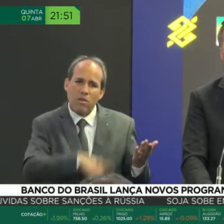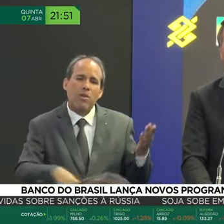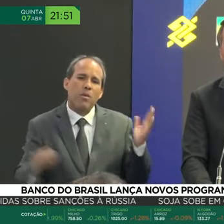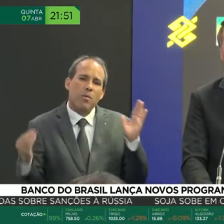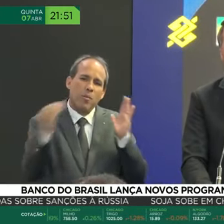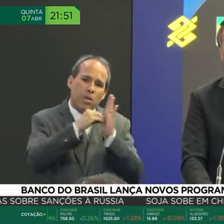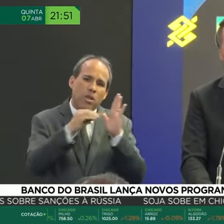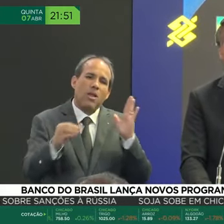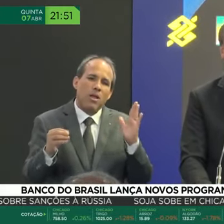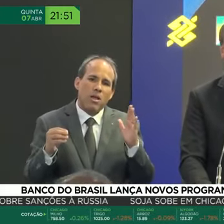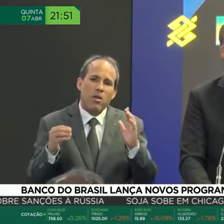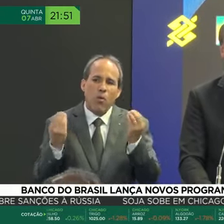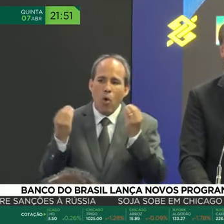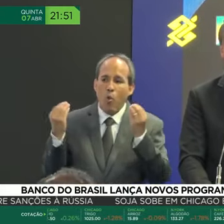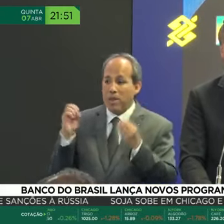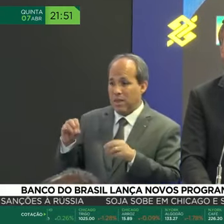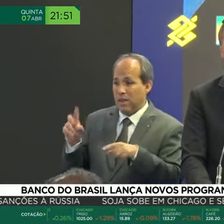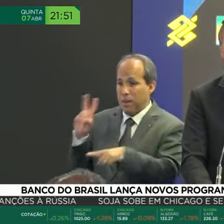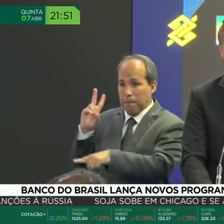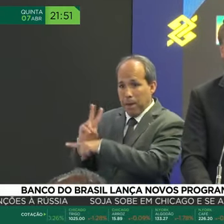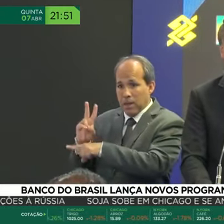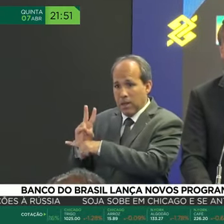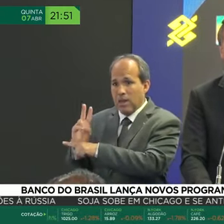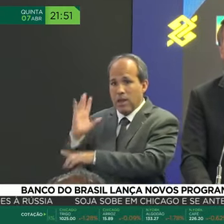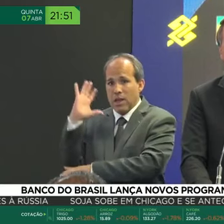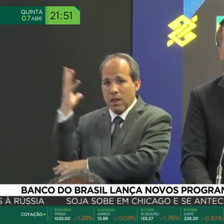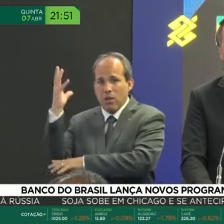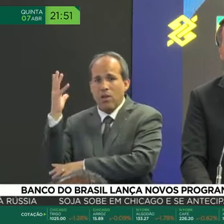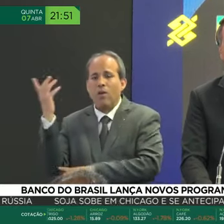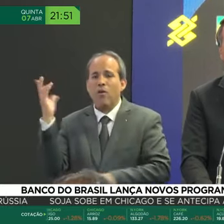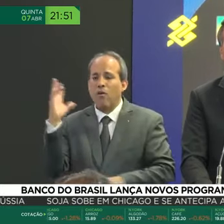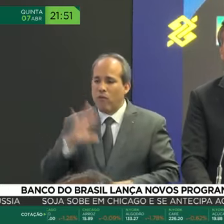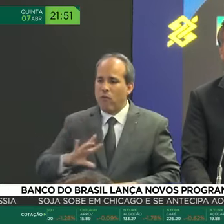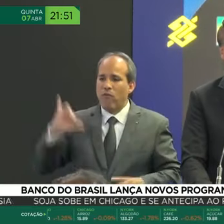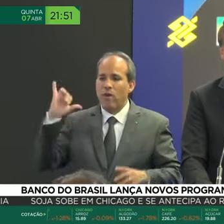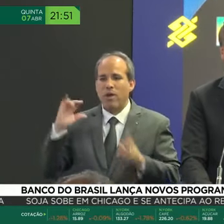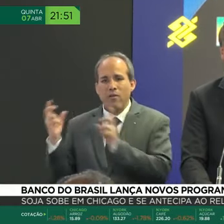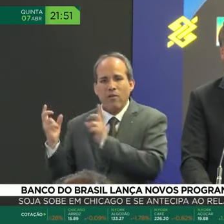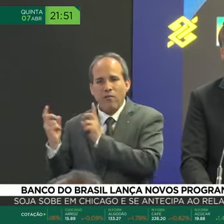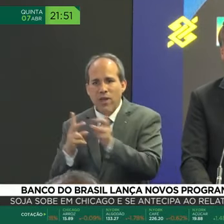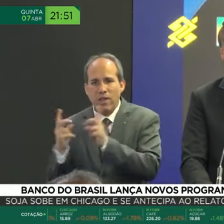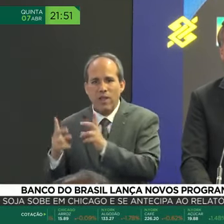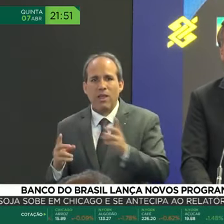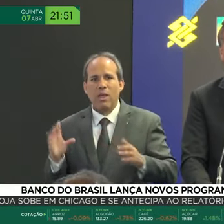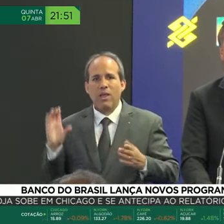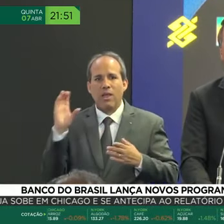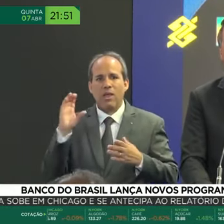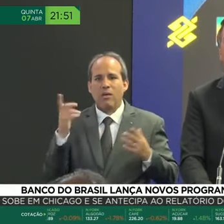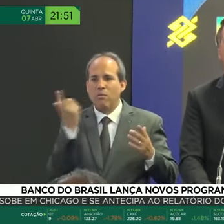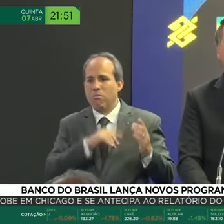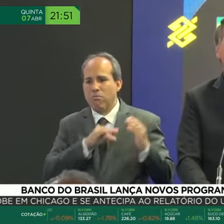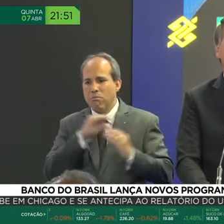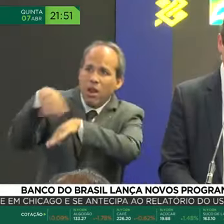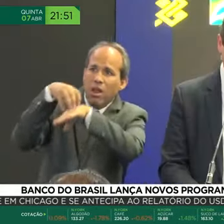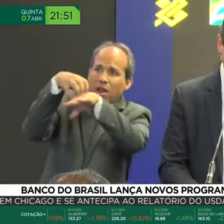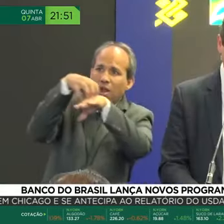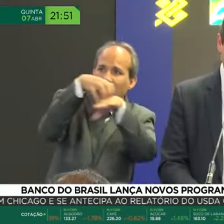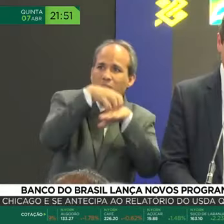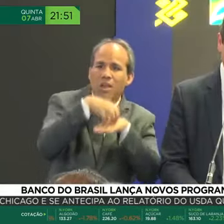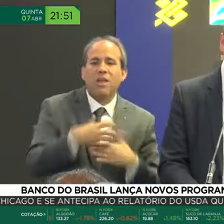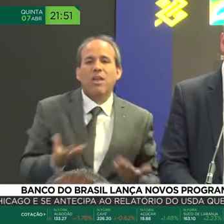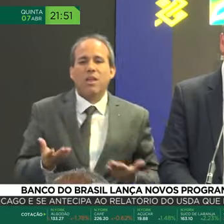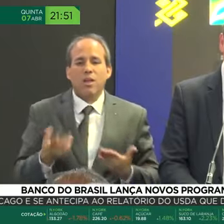ao preservar ser beneficiado vendendo esses créditos que pelo aquilo que ele representa